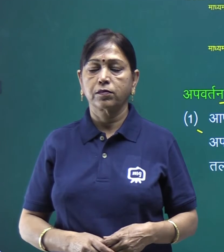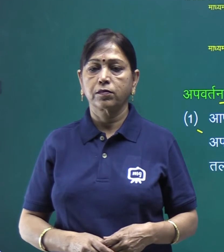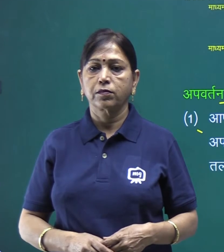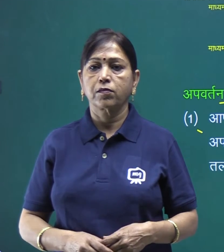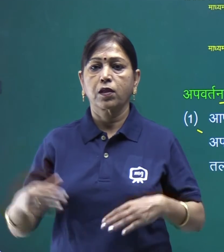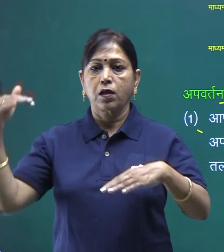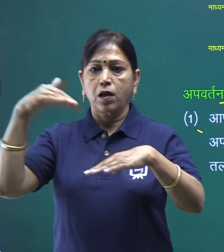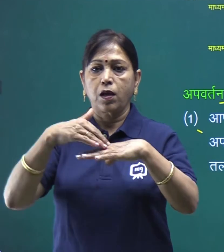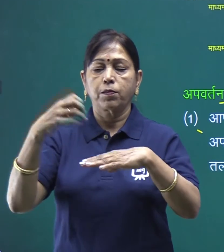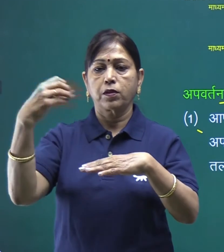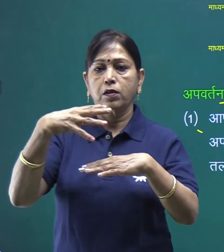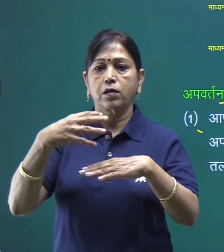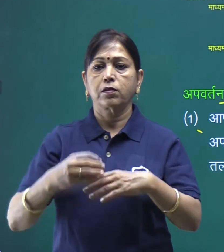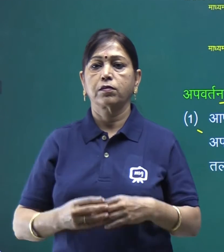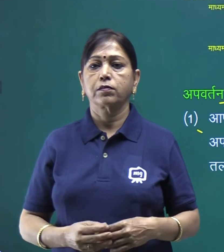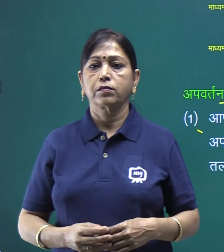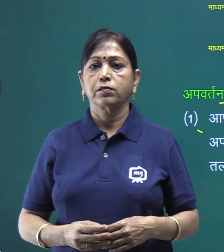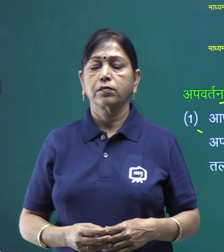आपतित किरण,